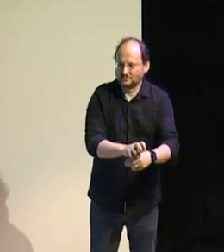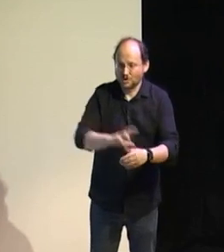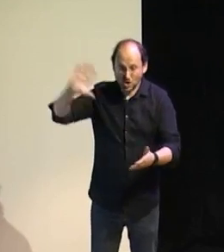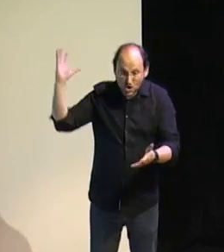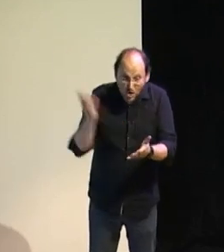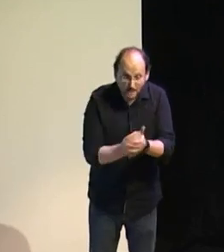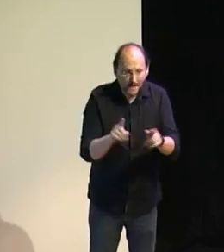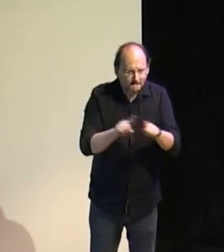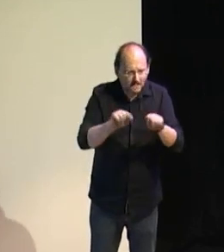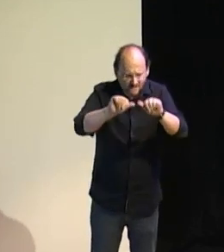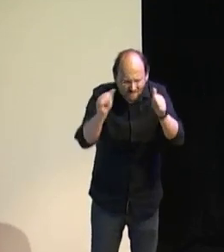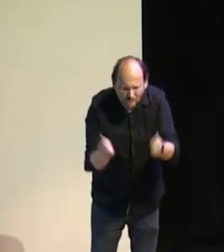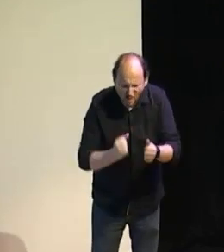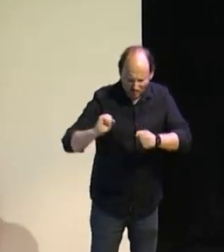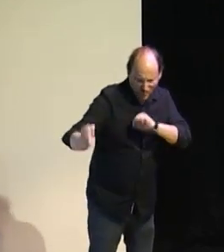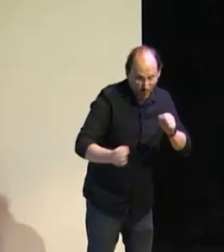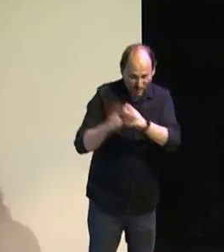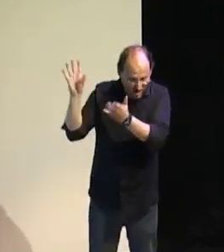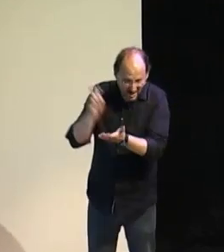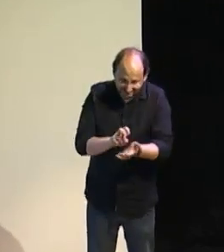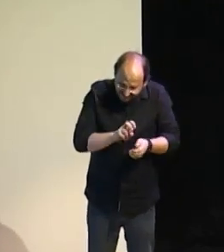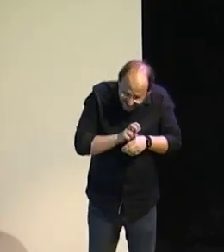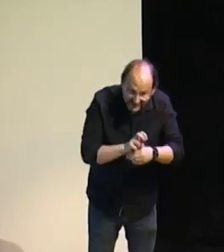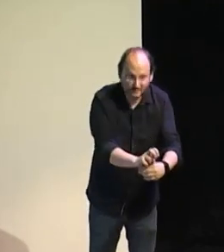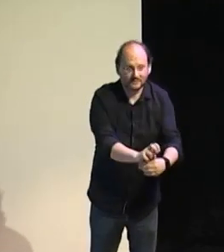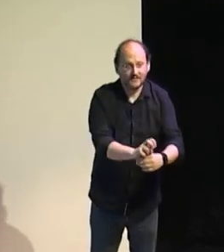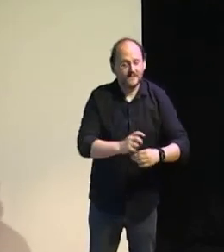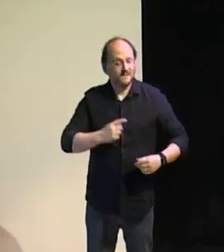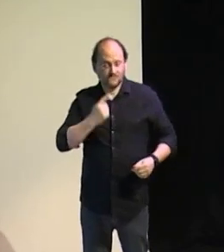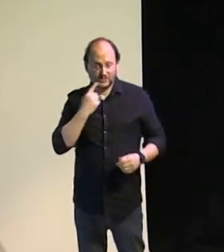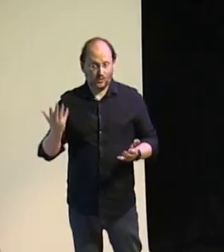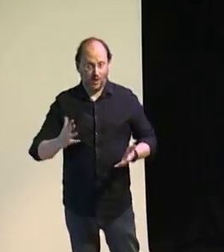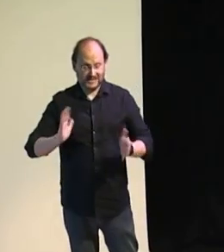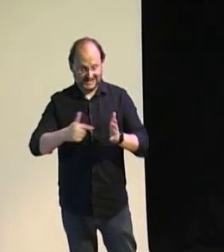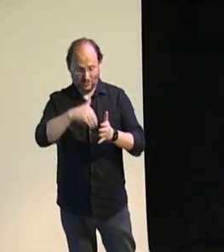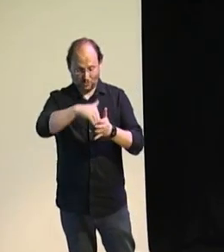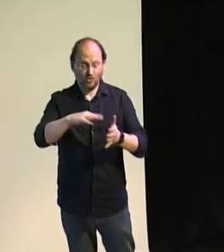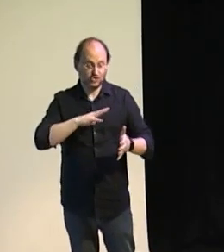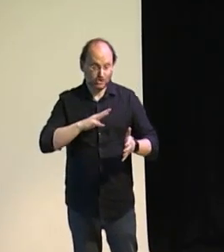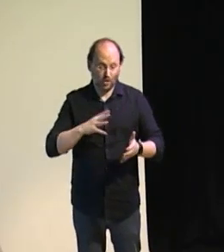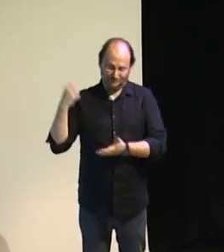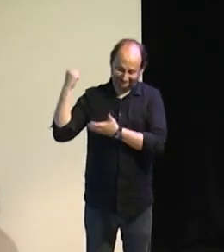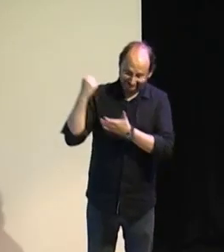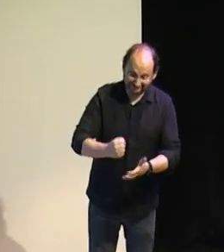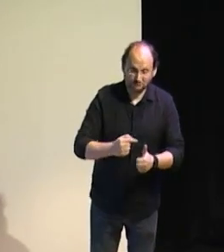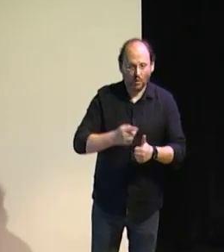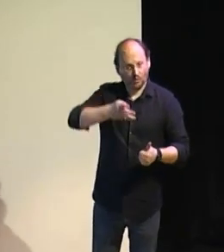reprises dans les signes et qui ont été conservées. On avait de la gestualité, on avait des formes qui étaient reprises